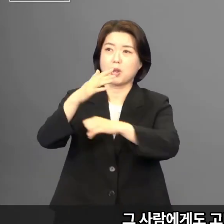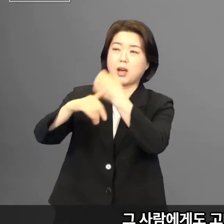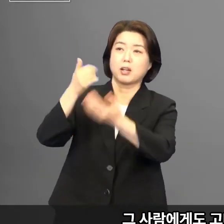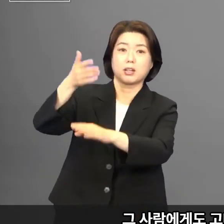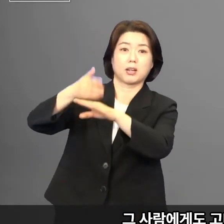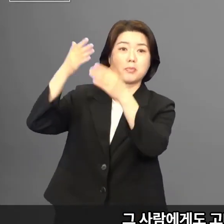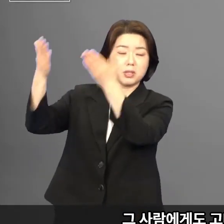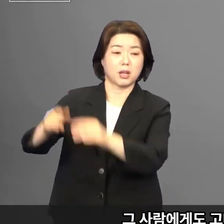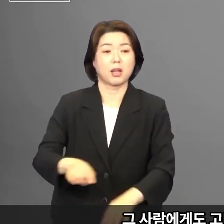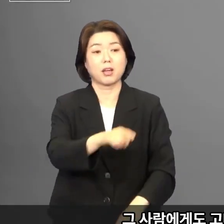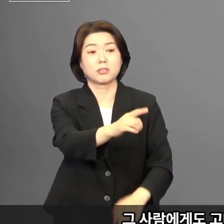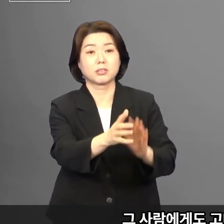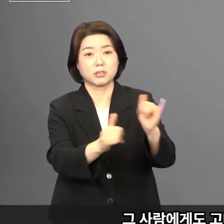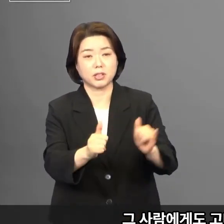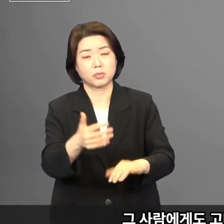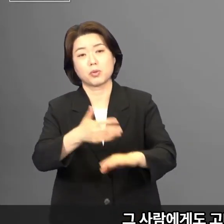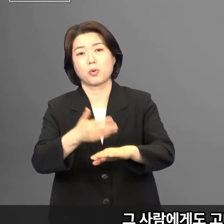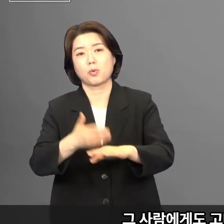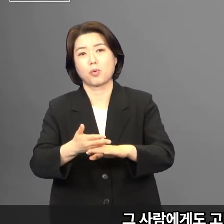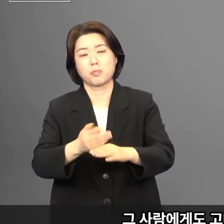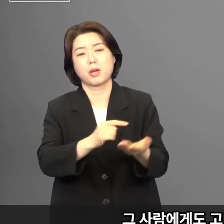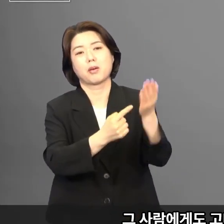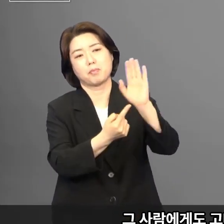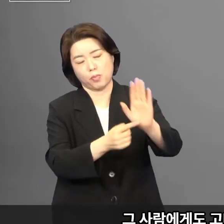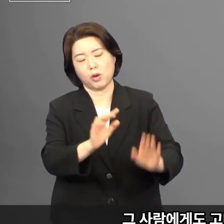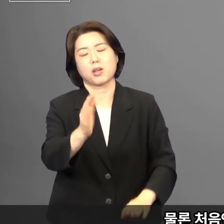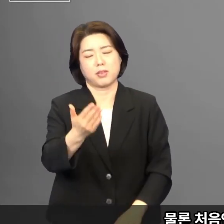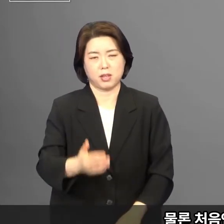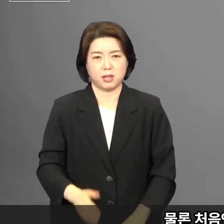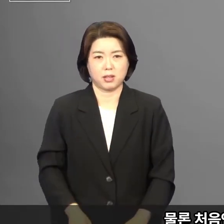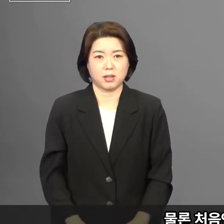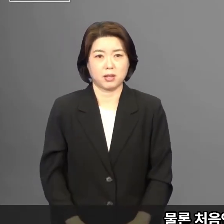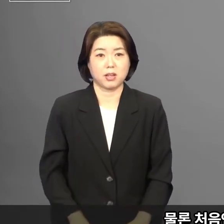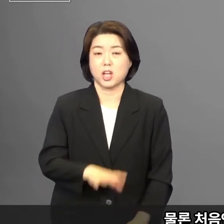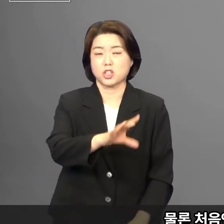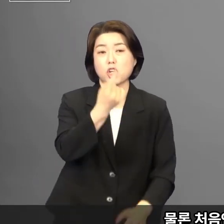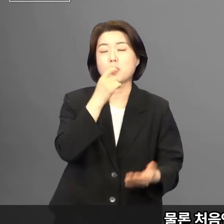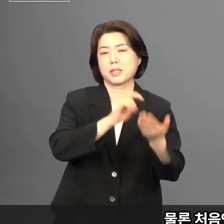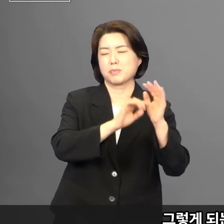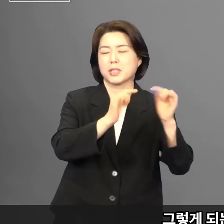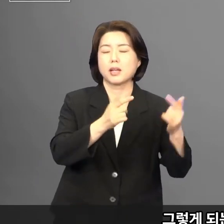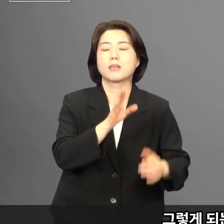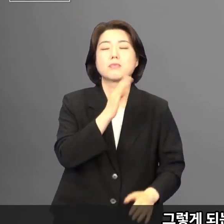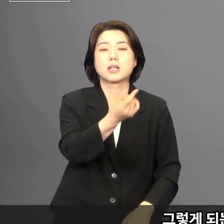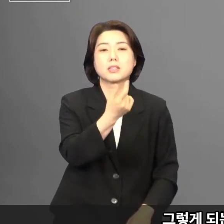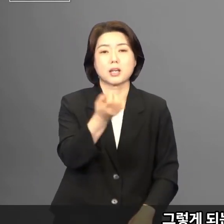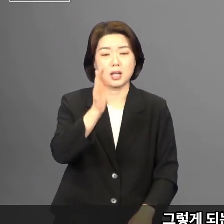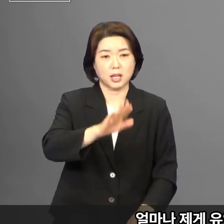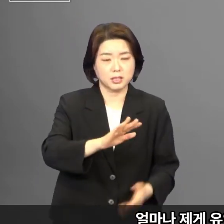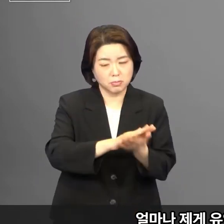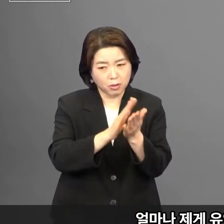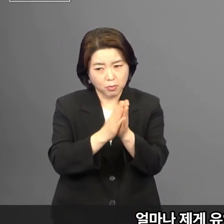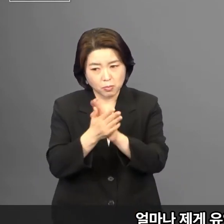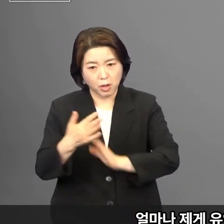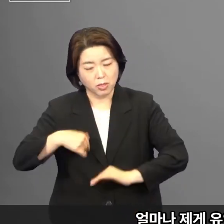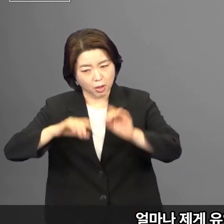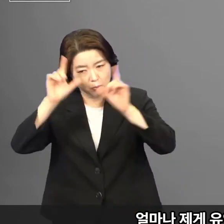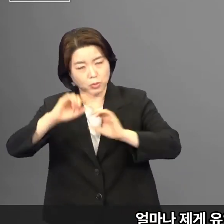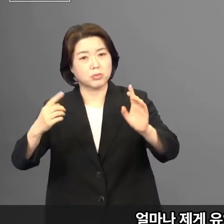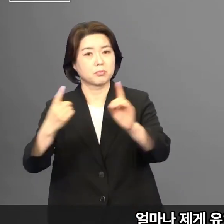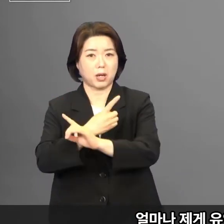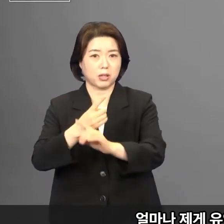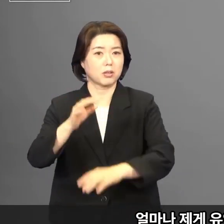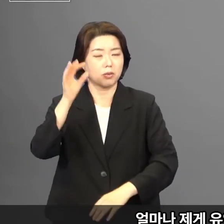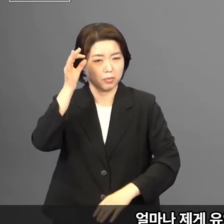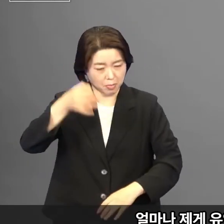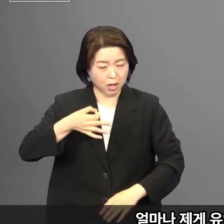그 사람에게도 고마움을 표하게 되어지는, 물론 처음엔 쉽지 않았지만 그렇게 되는 것을 보게 돼요. 얼마나 제게 유익이